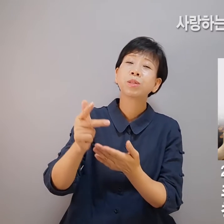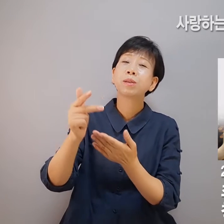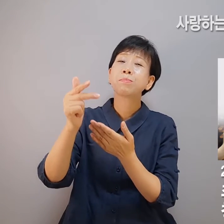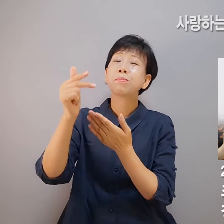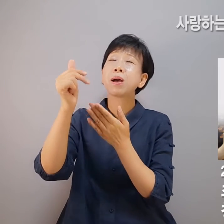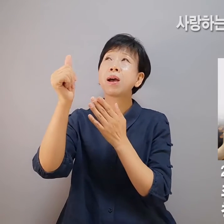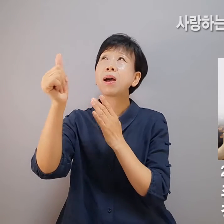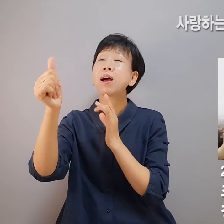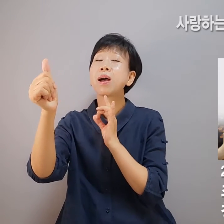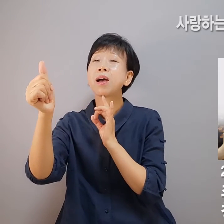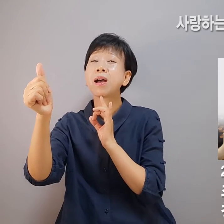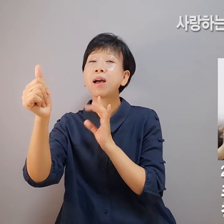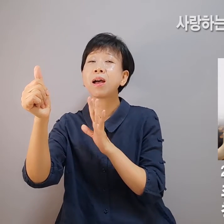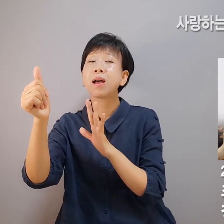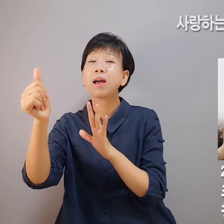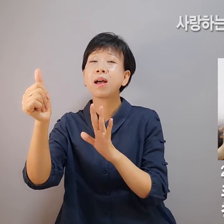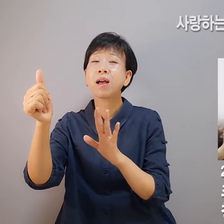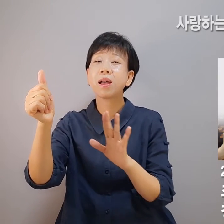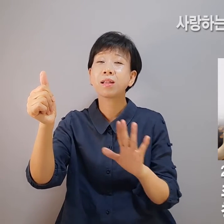주님만